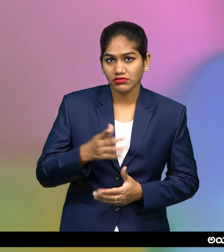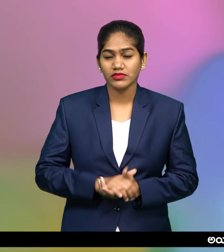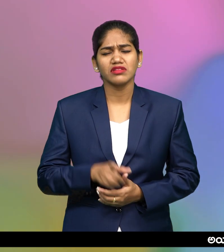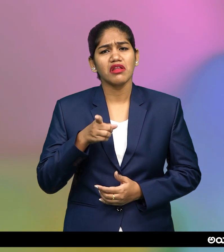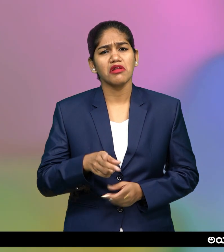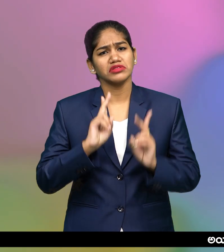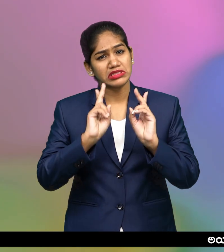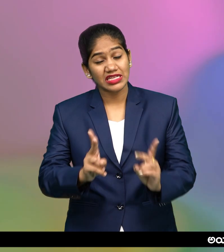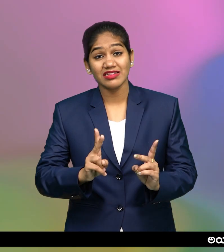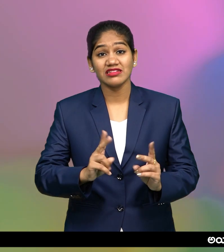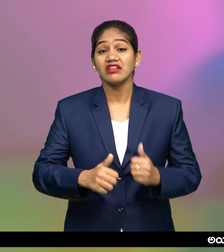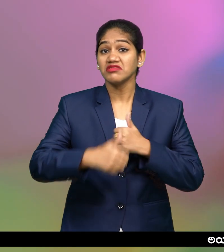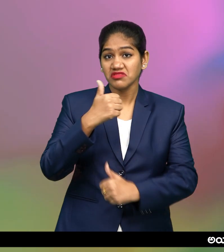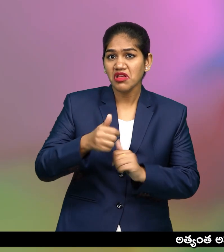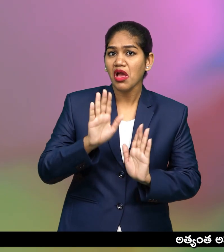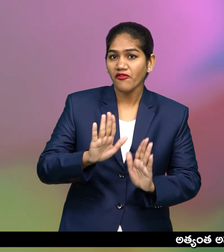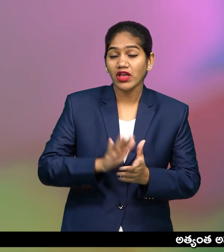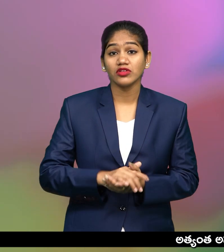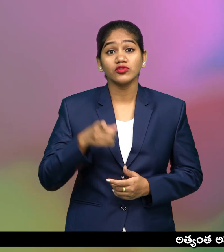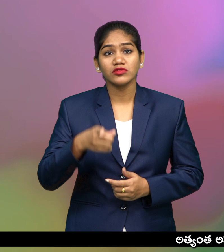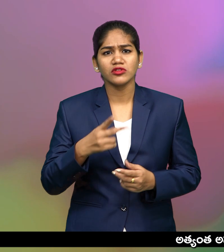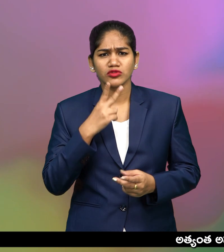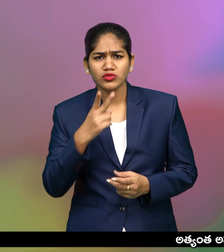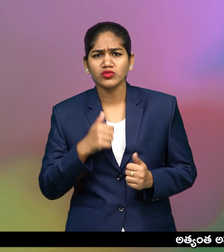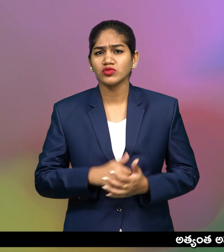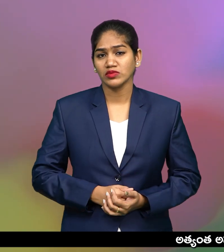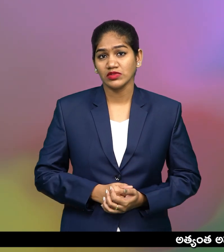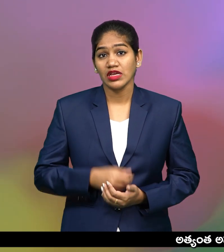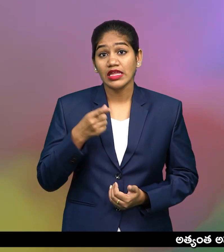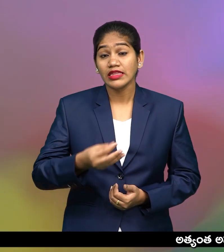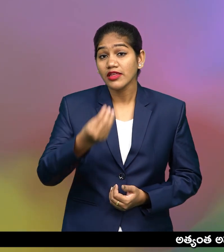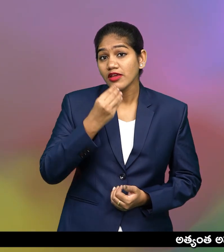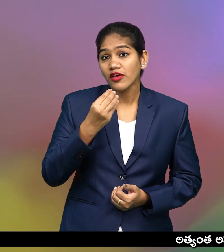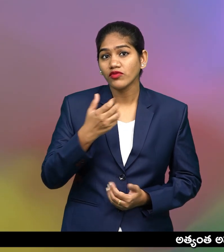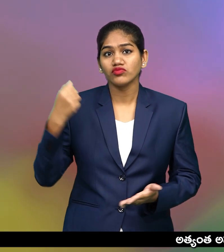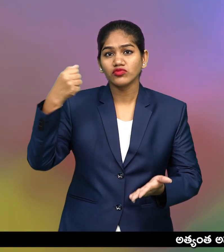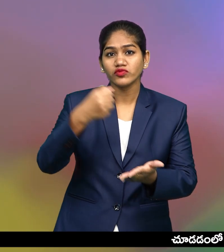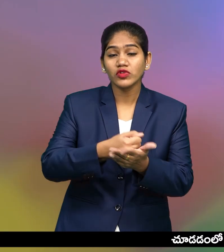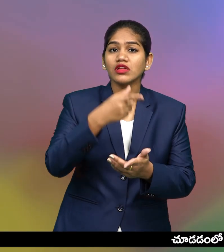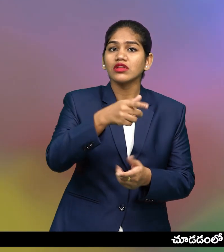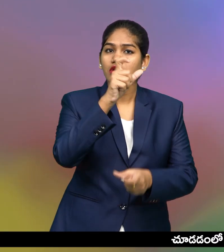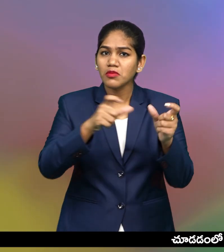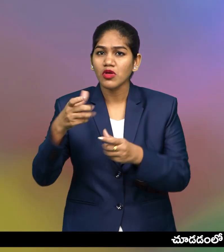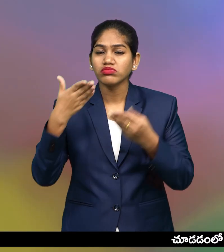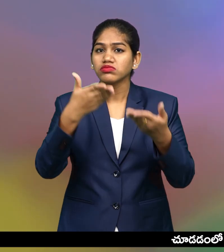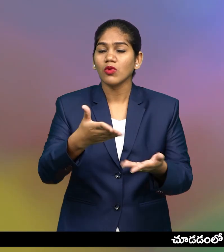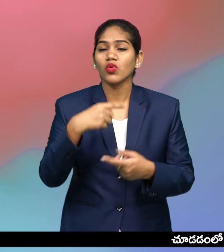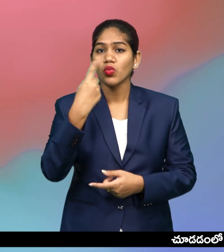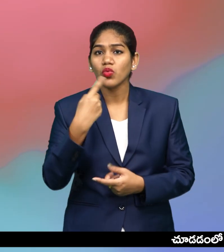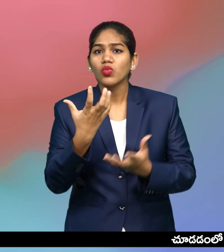అయినప్పటికీ ఆహారం అత్యంత అవసరమైన వ్యక్తులకు చేరేలా చూడడంలో సవాళ్లు ఇప్పటికీ